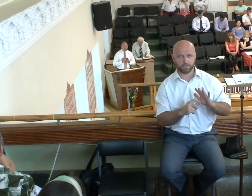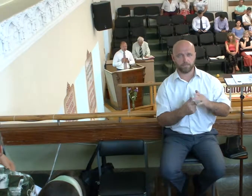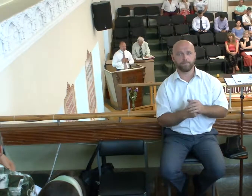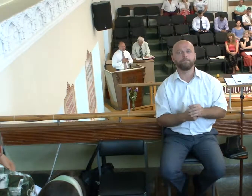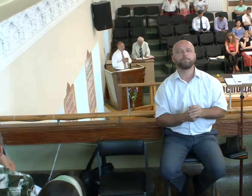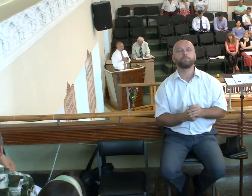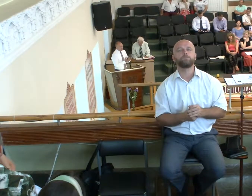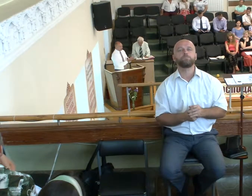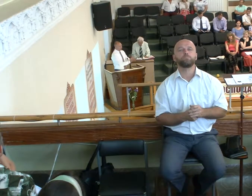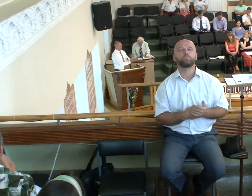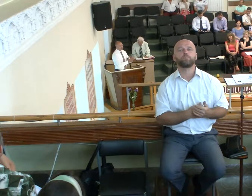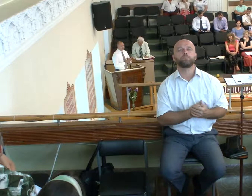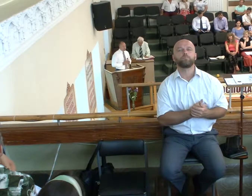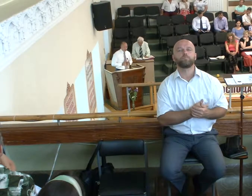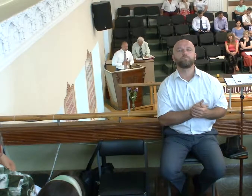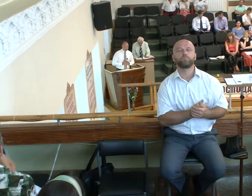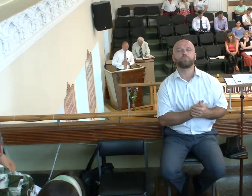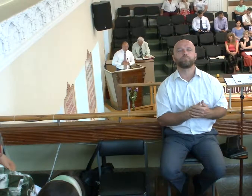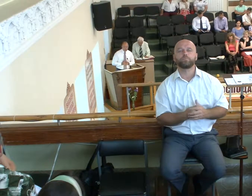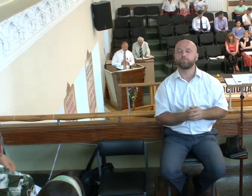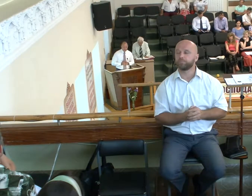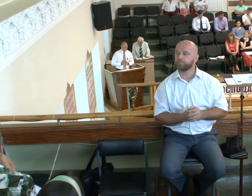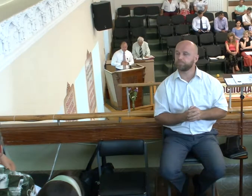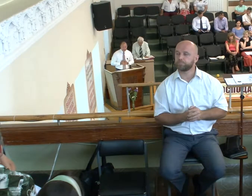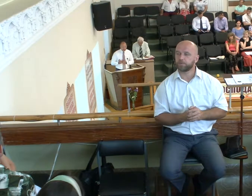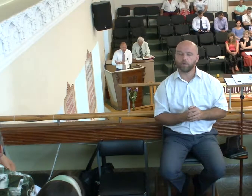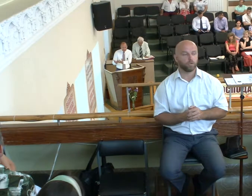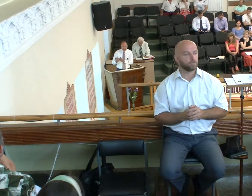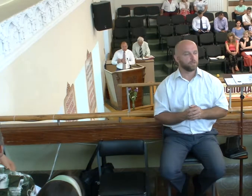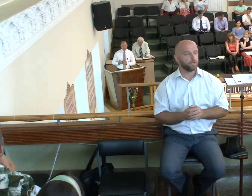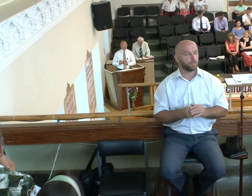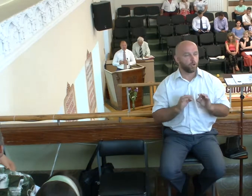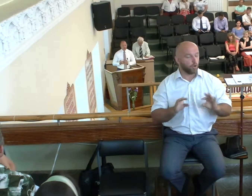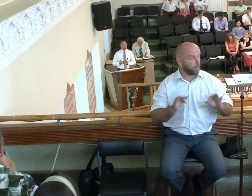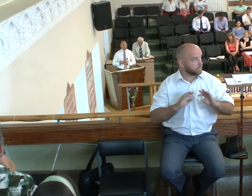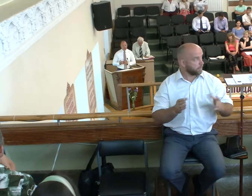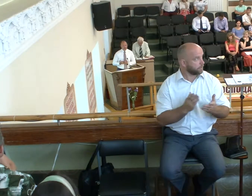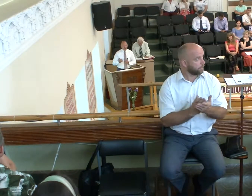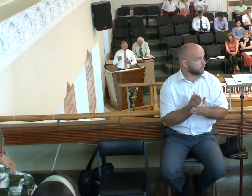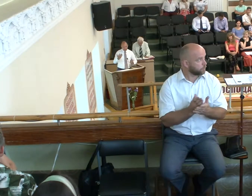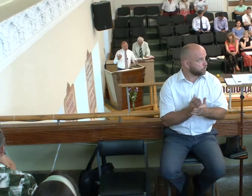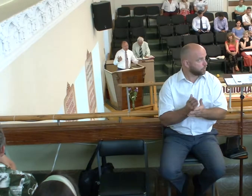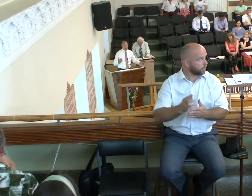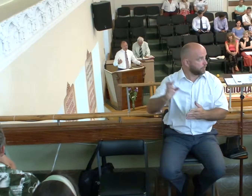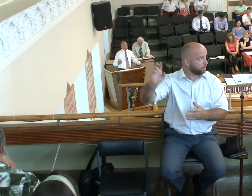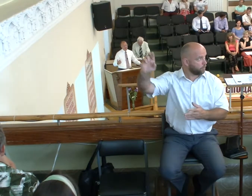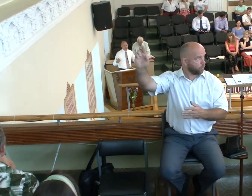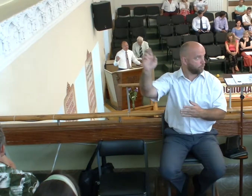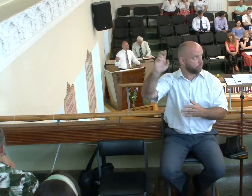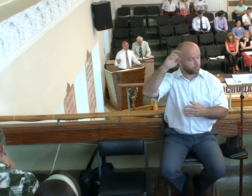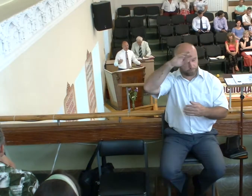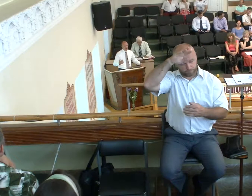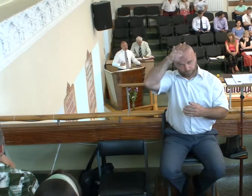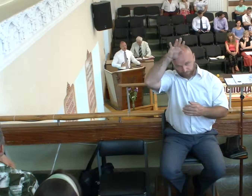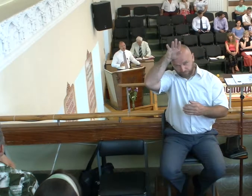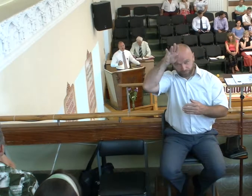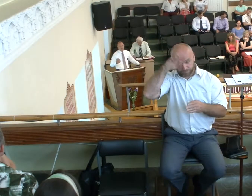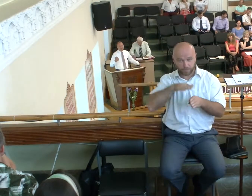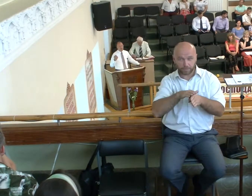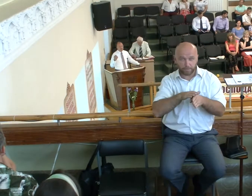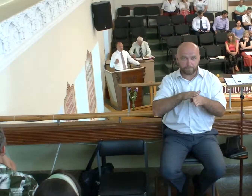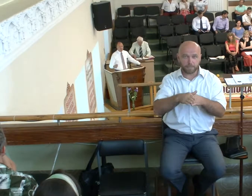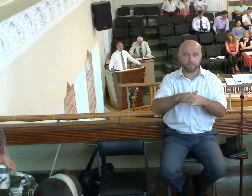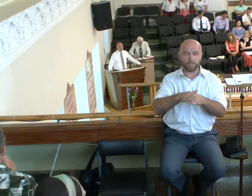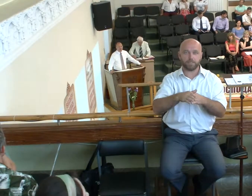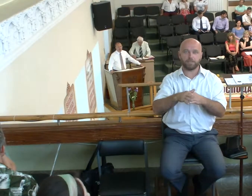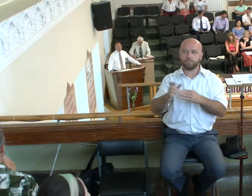меня служение Богу и наполнение Бога. Давайте почитаем и коротко